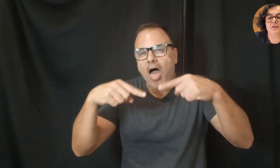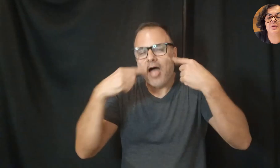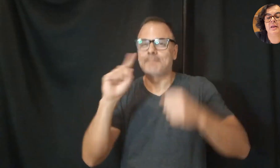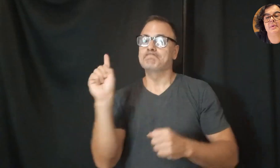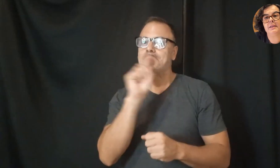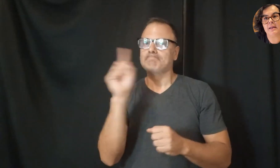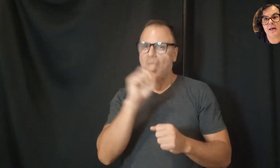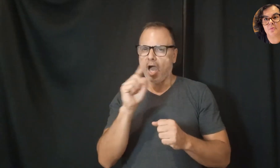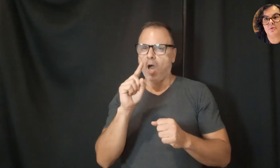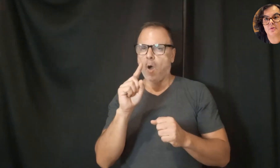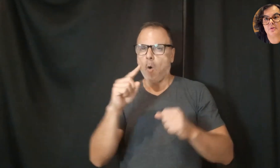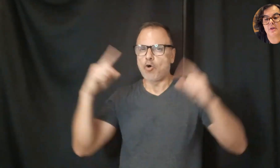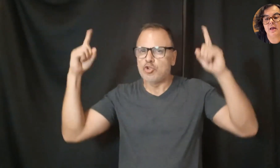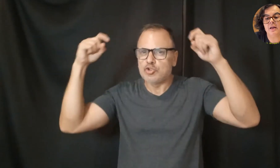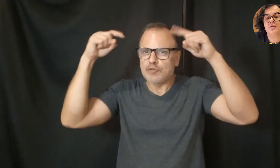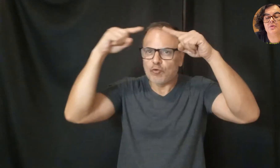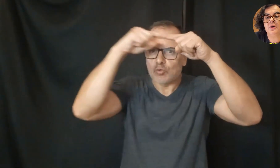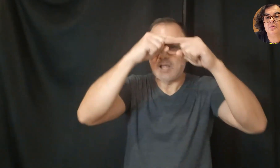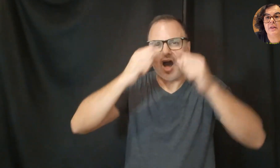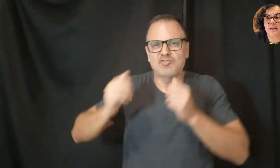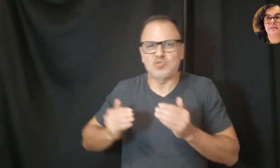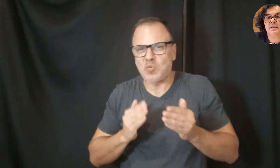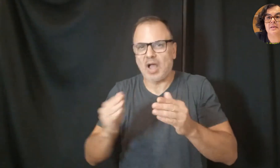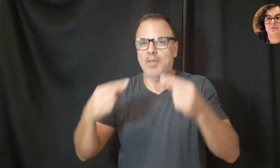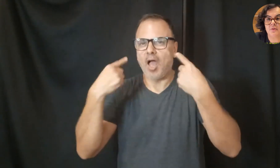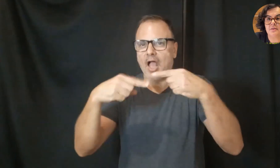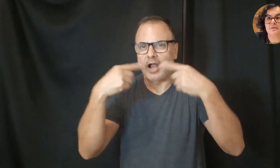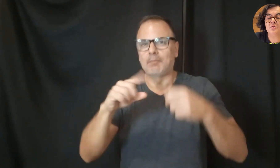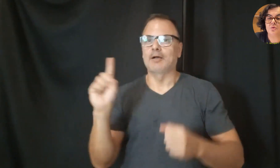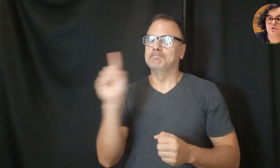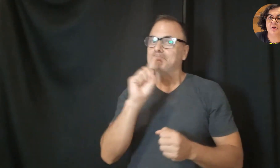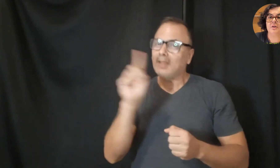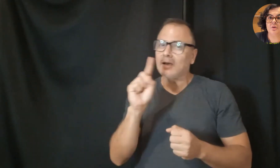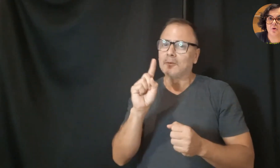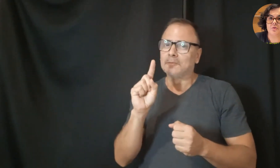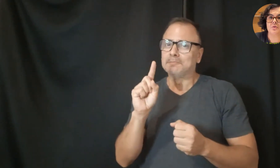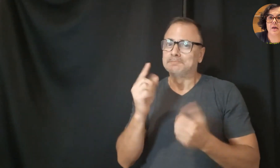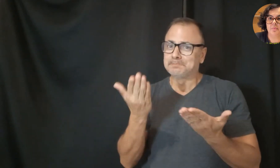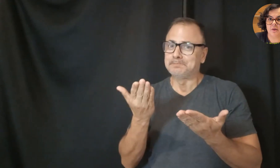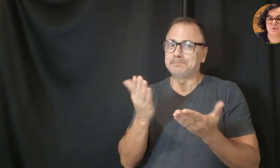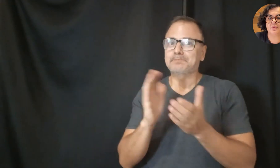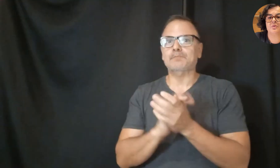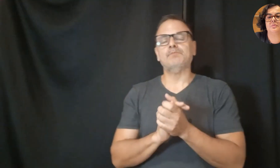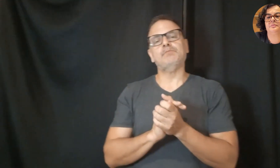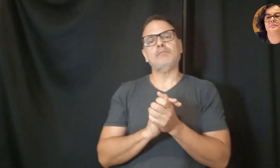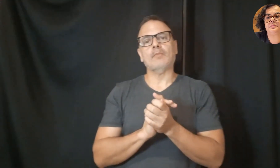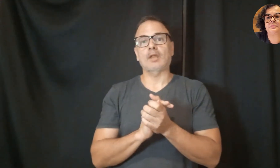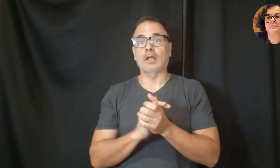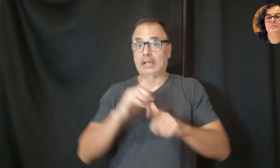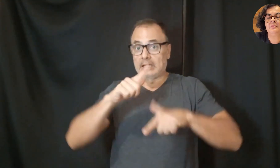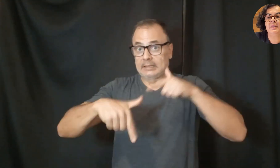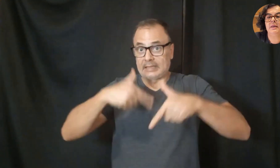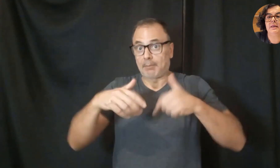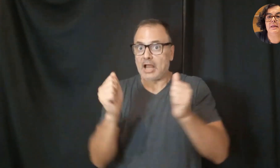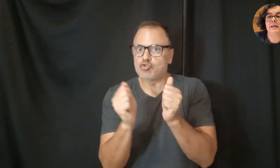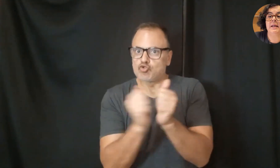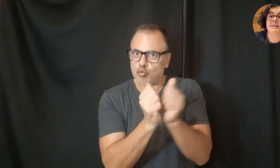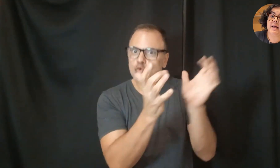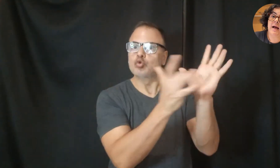de lamentarmos as dificuldades que às vezes surgem em nossos caminhos. Na seara